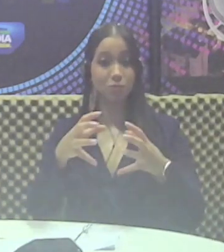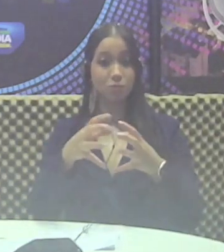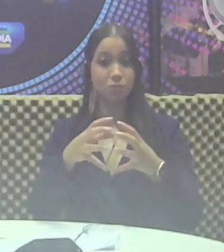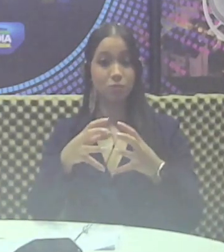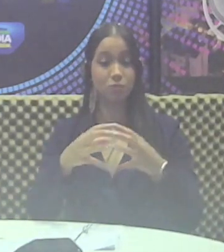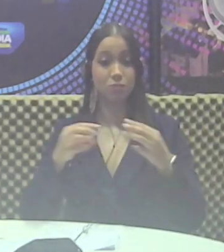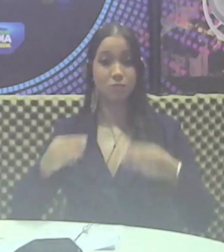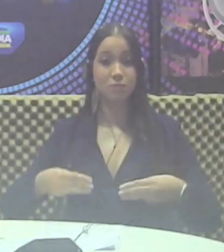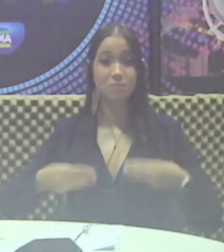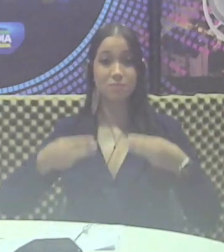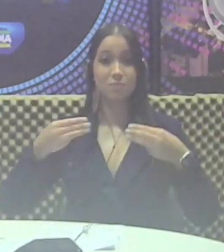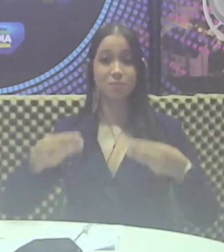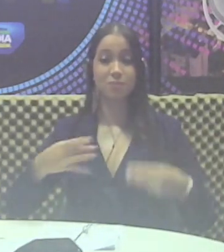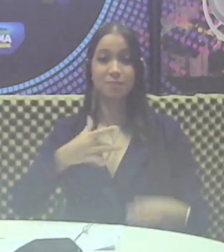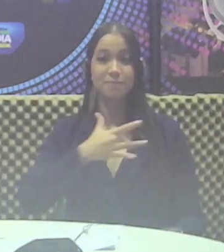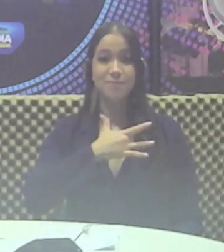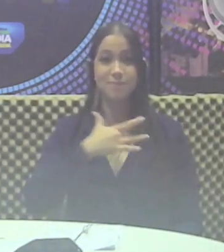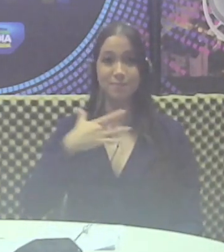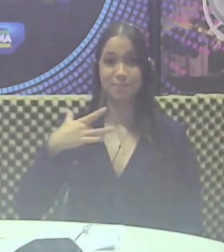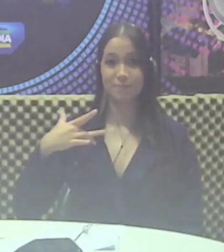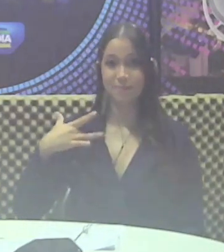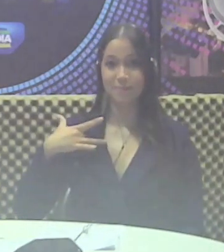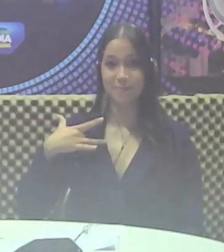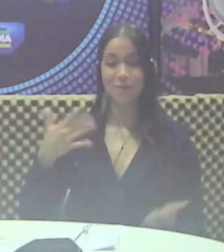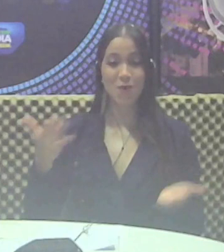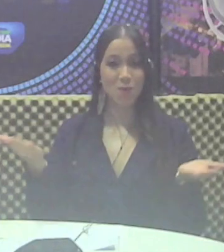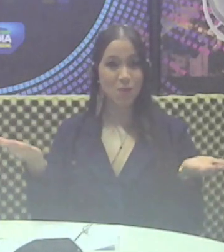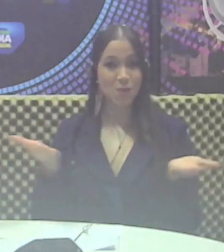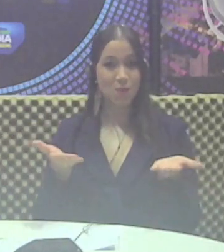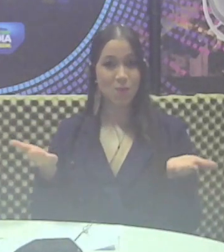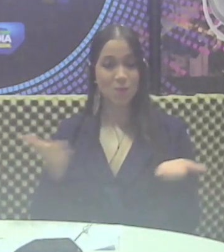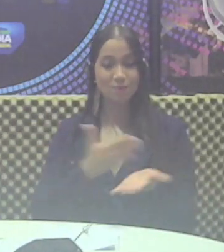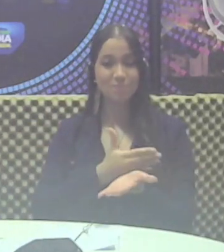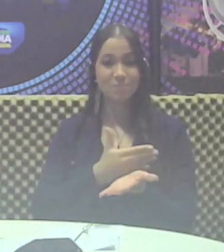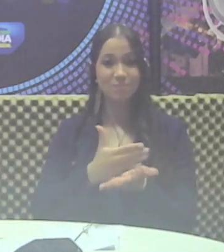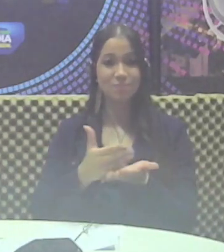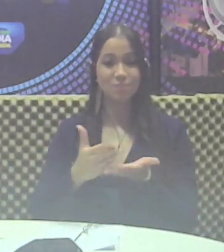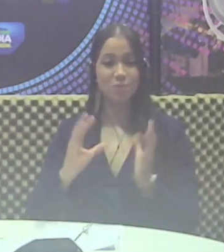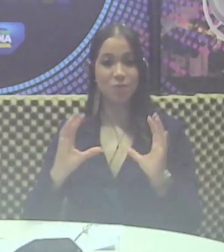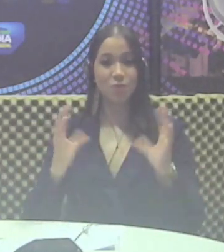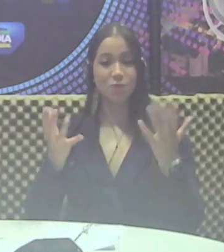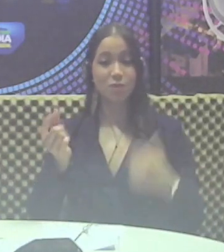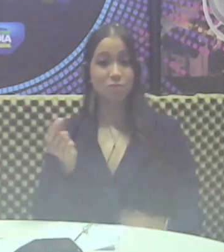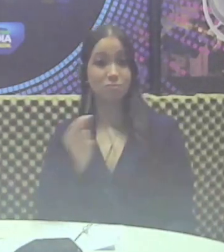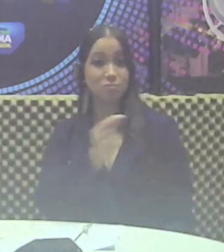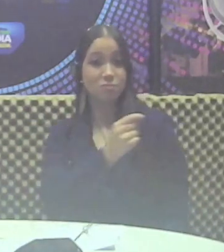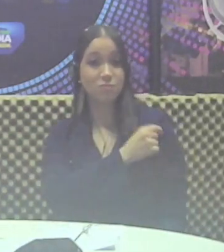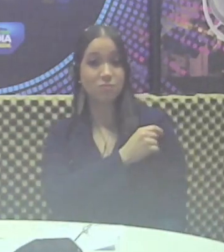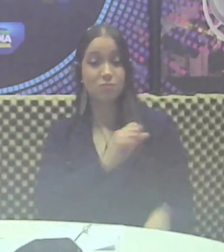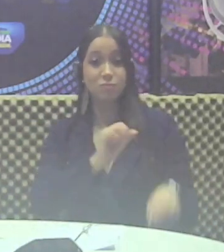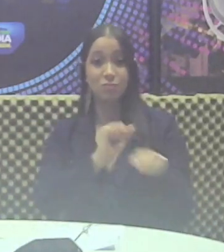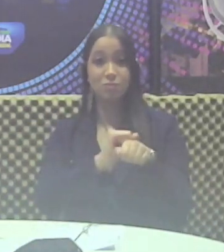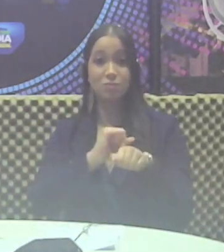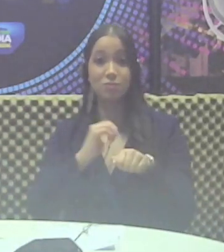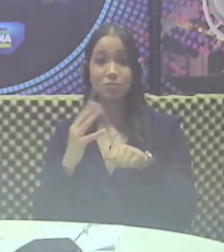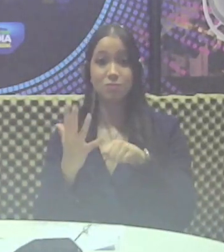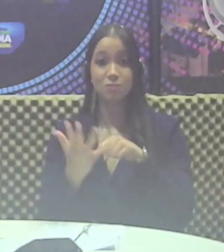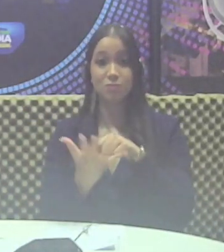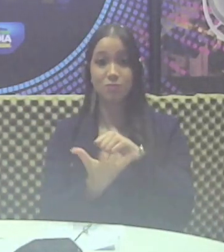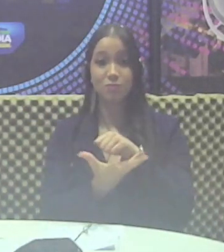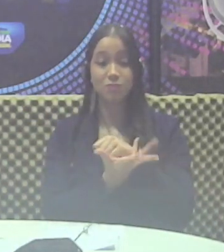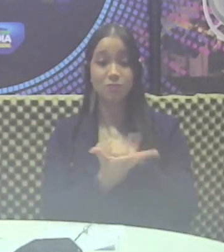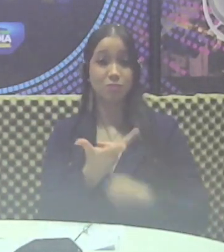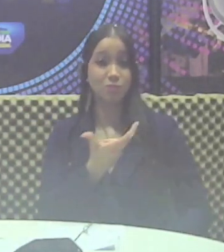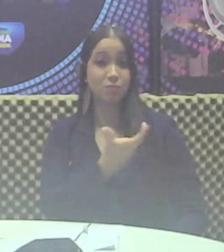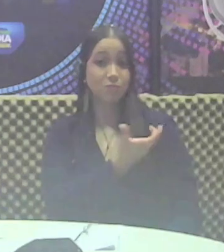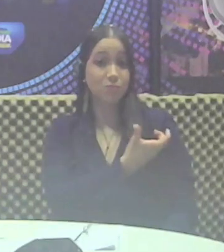estabelecidos pelo Ministério da Saúde. Começou hoje a campanha de imunização contra a Covid-19, com a aplicação de